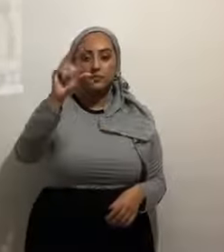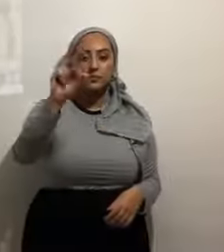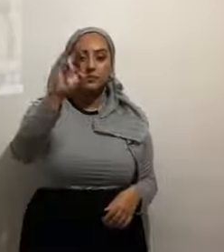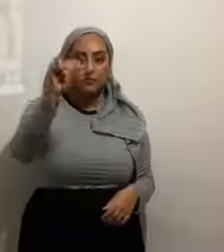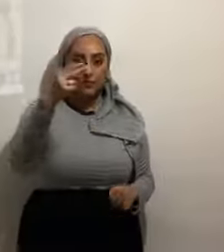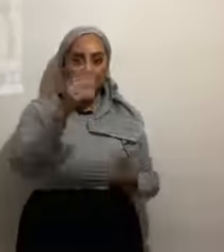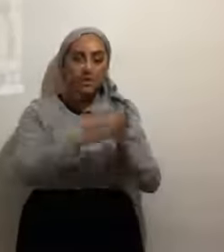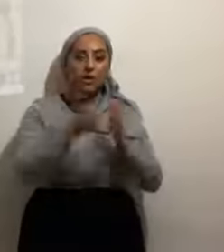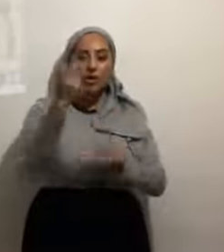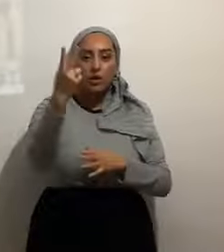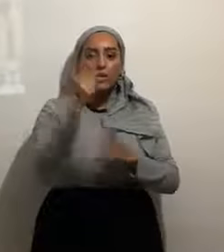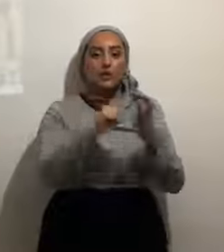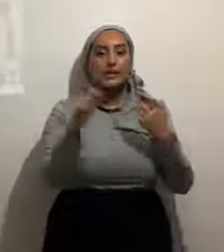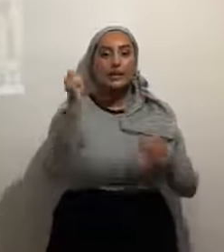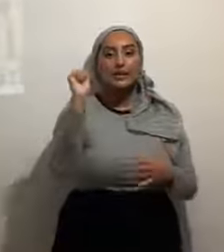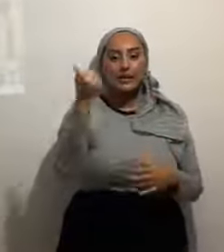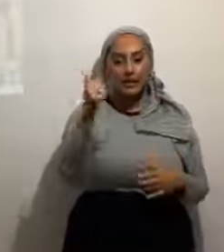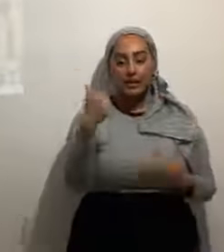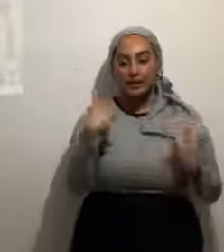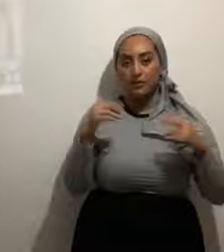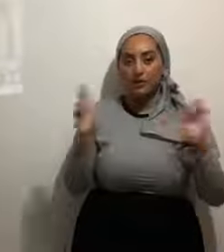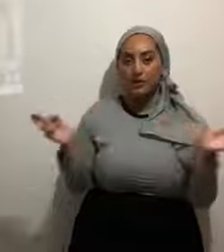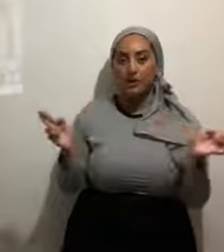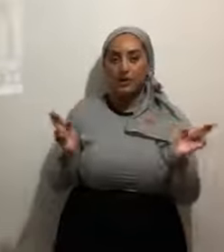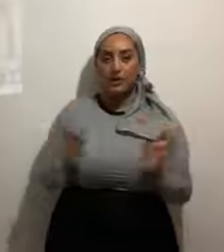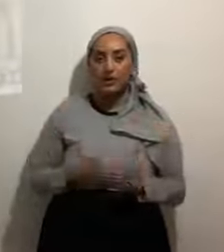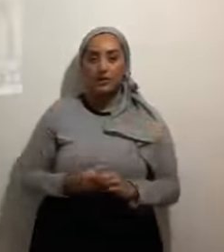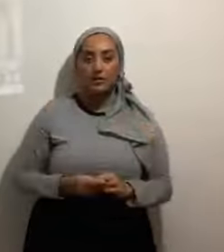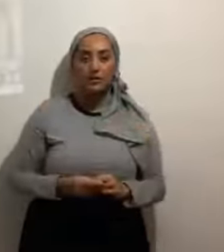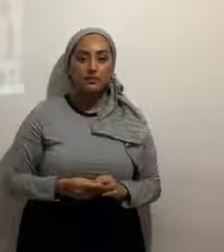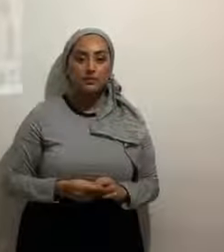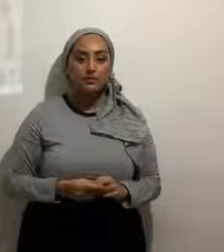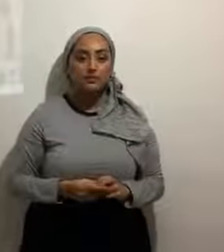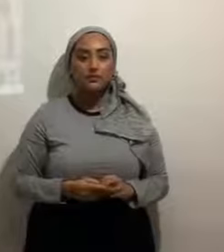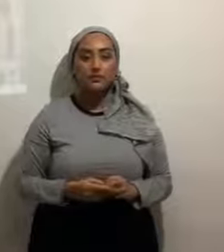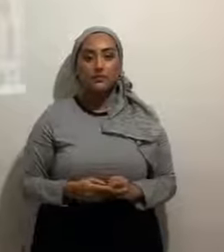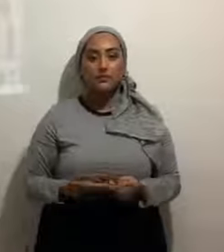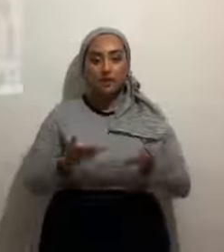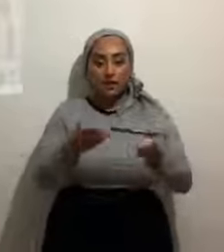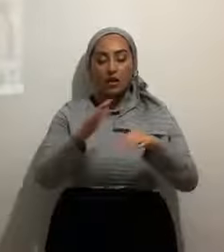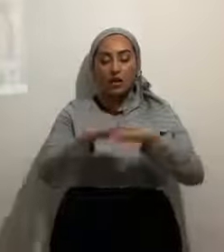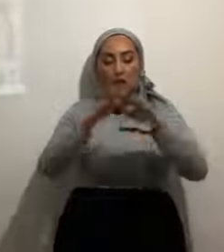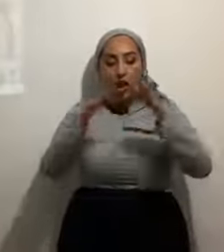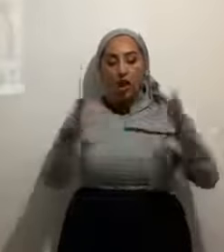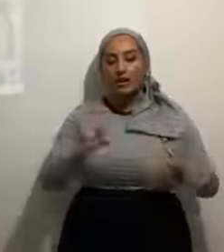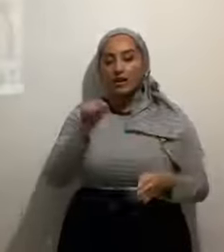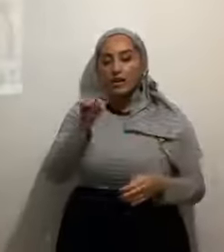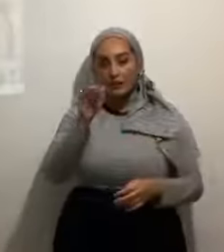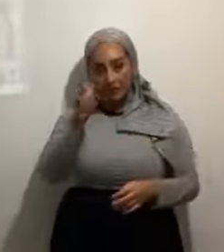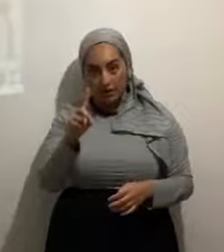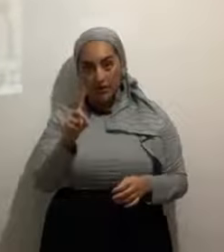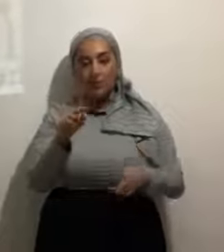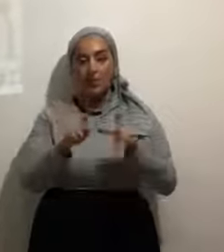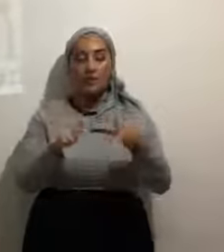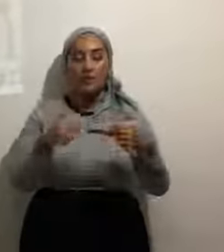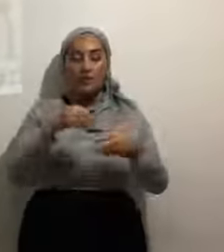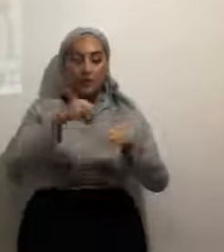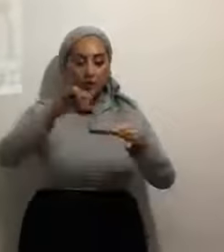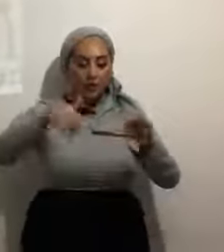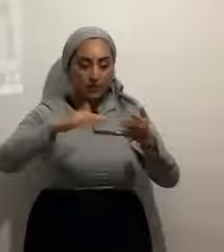10. ¿Ya lo tienen? Y derramaré sobre la casa de David y sobre los moradores de Yerushalayim espíritu